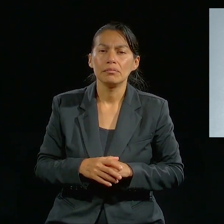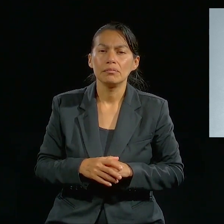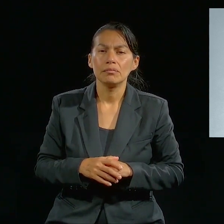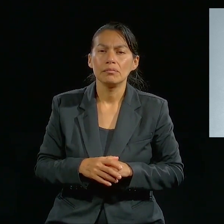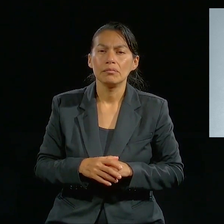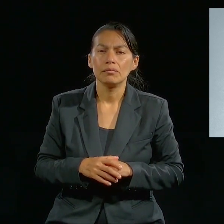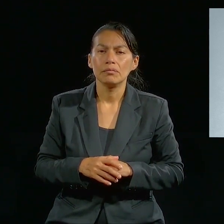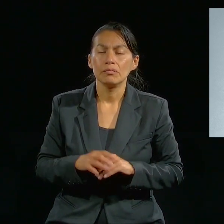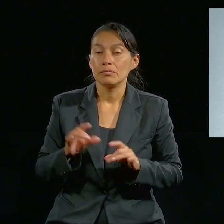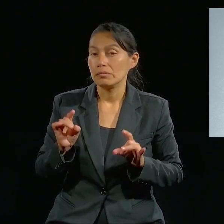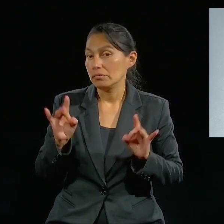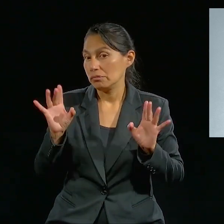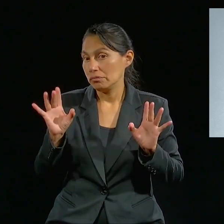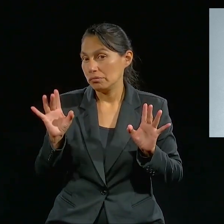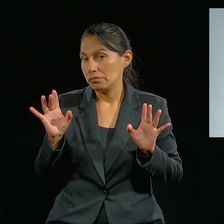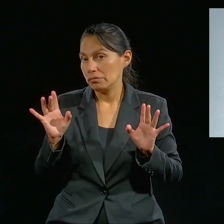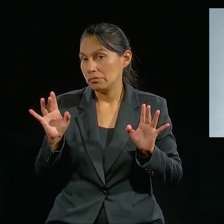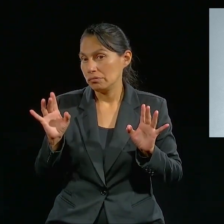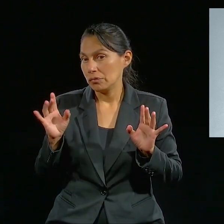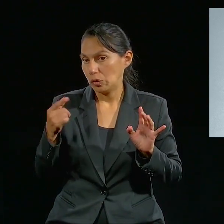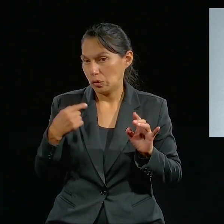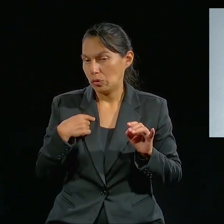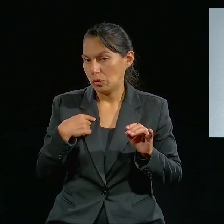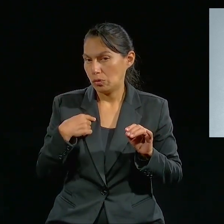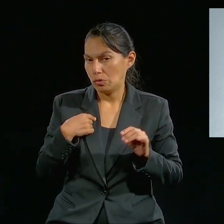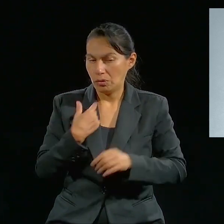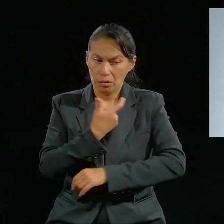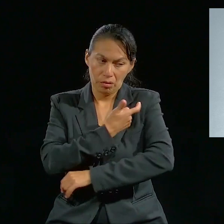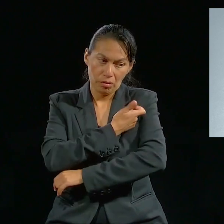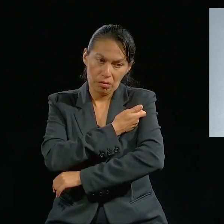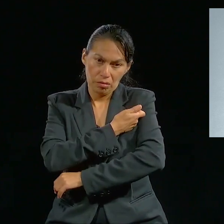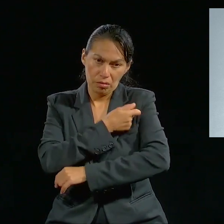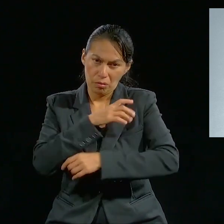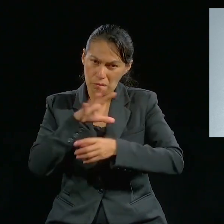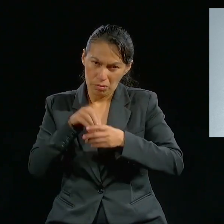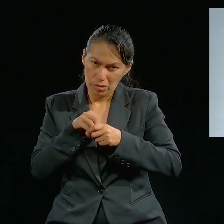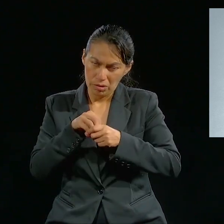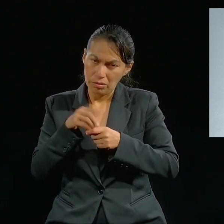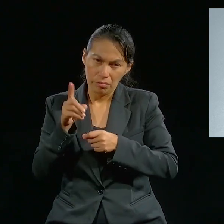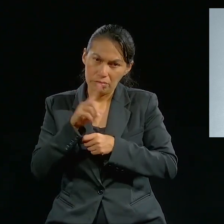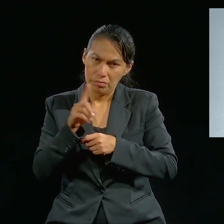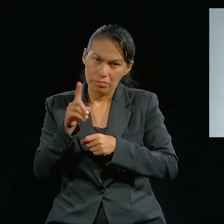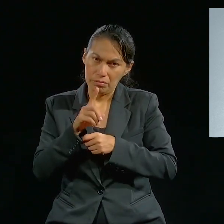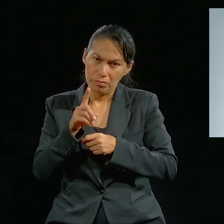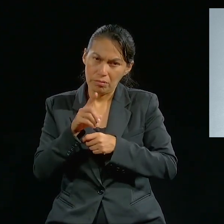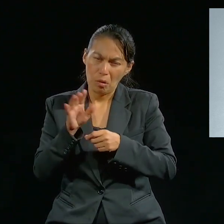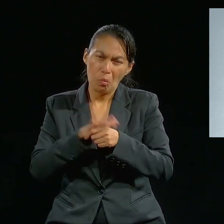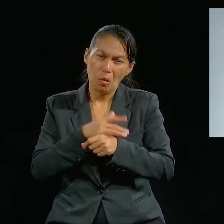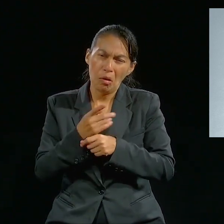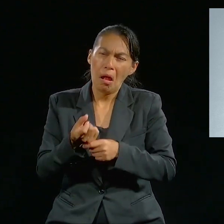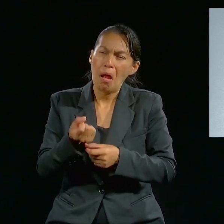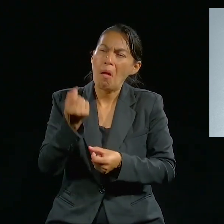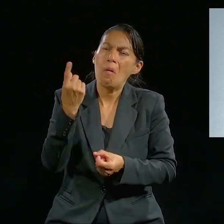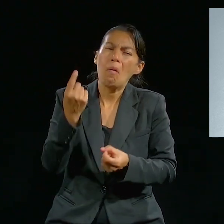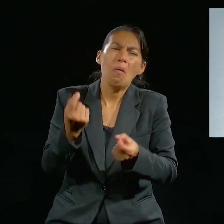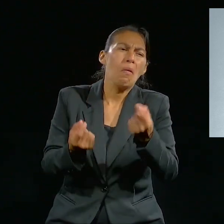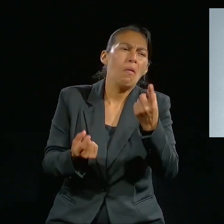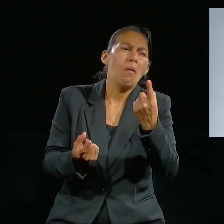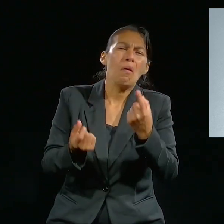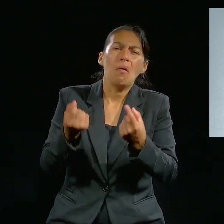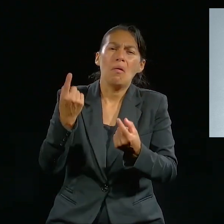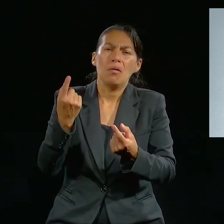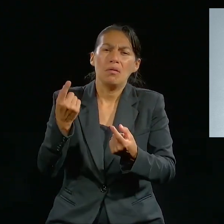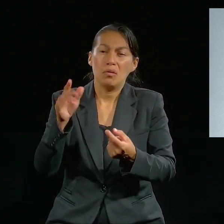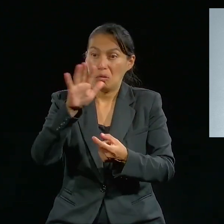que yo no contaba con el esquema de vacunación completo porque en ese entonces aún era muy limitado